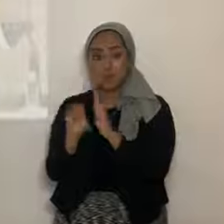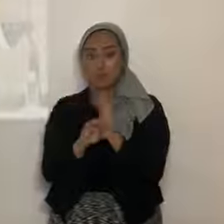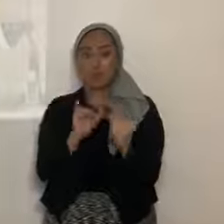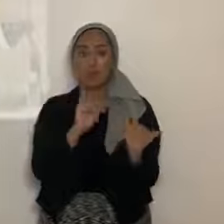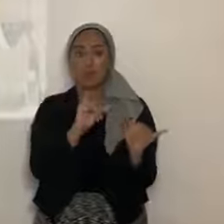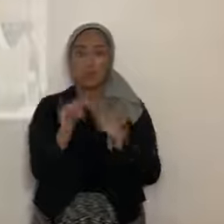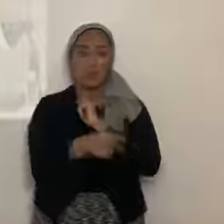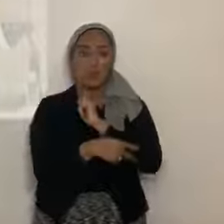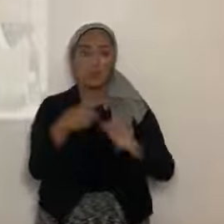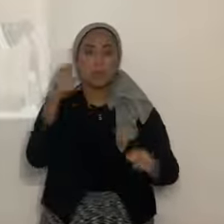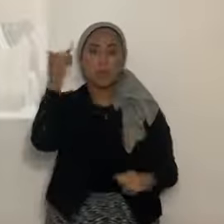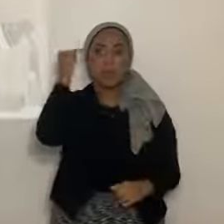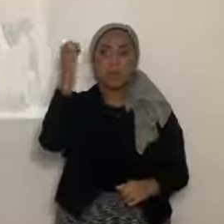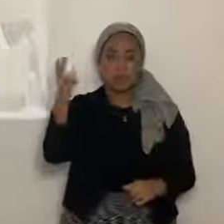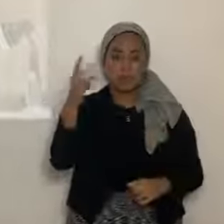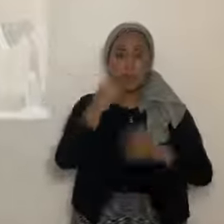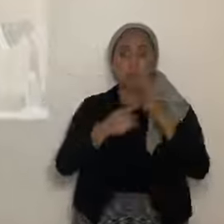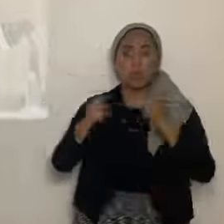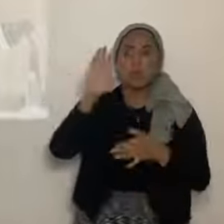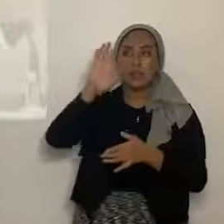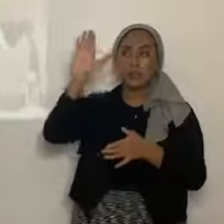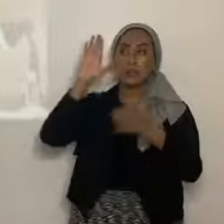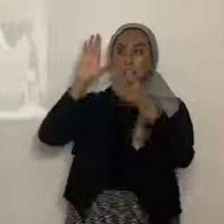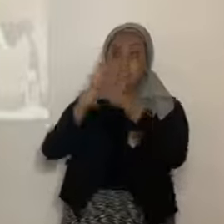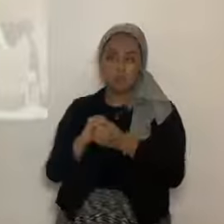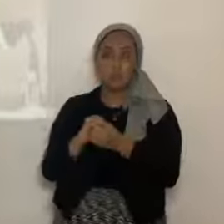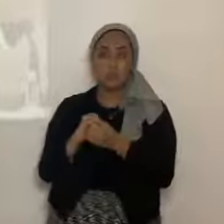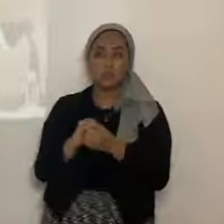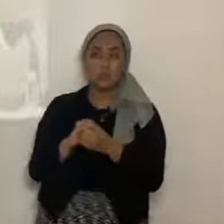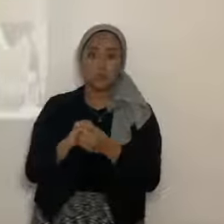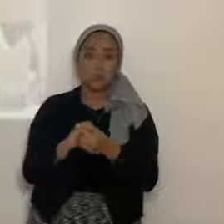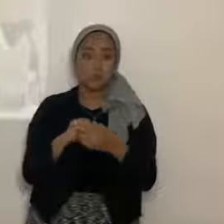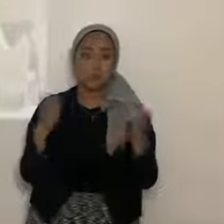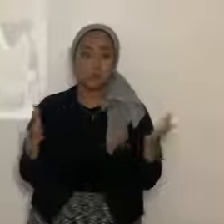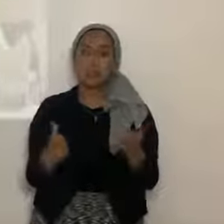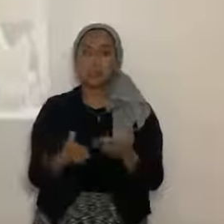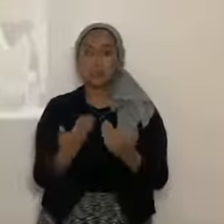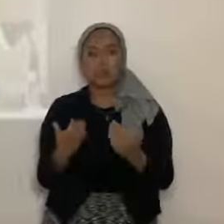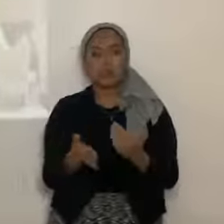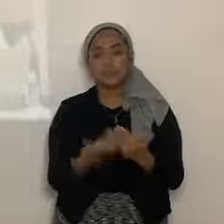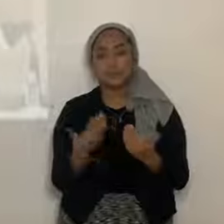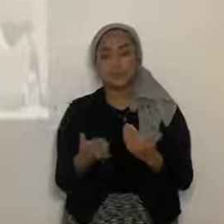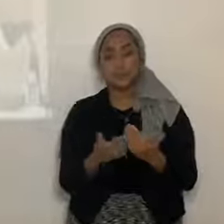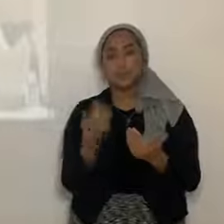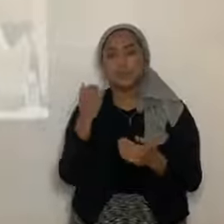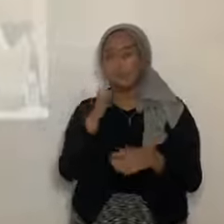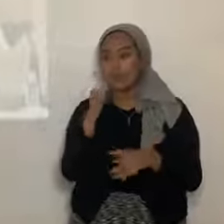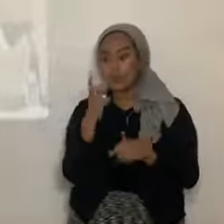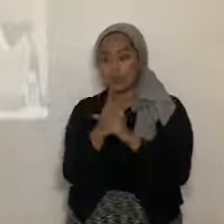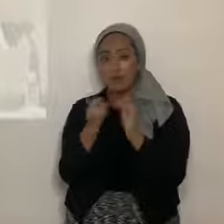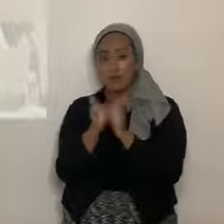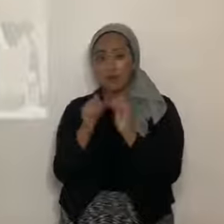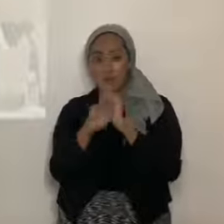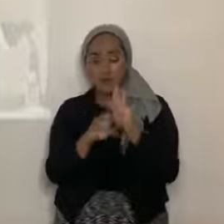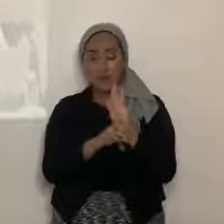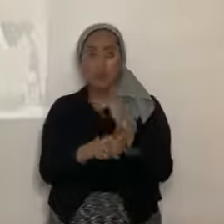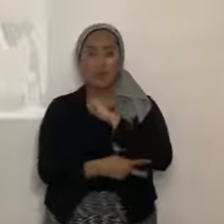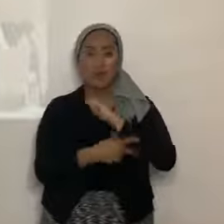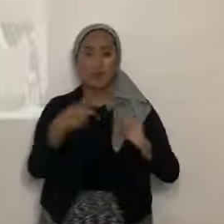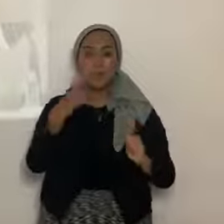a Yahshua lo que le pertenece a él, tan sencillo. El no cumplir con este mandamiento es robarle a Yahshua lo que